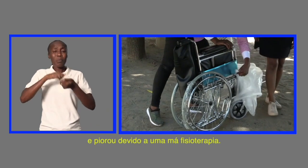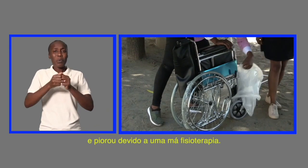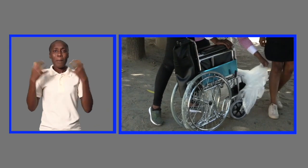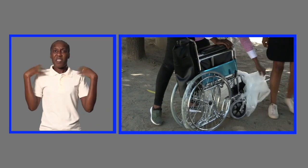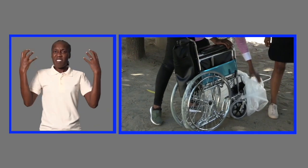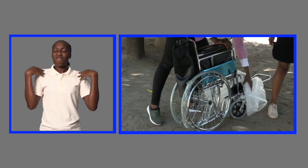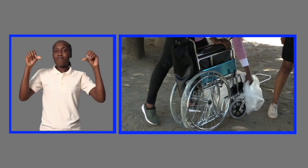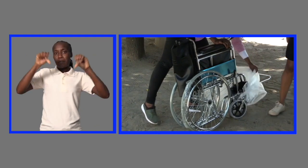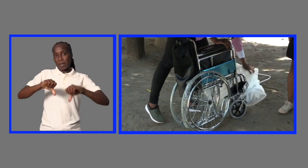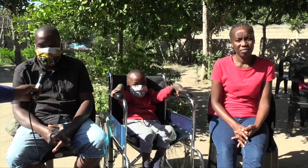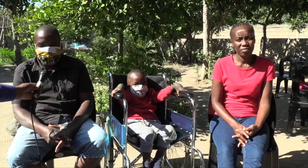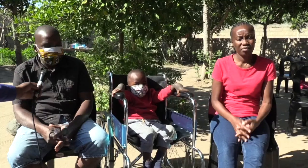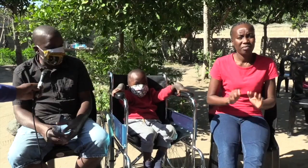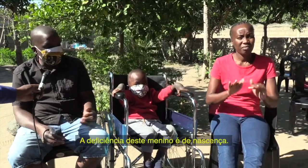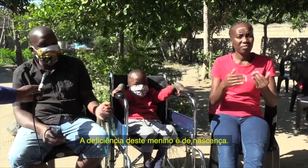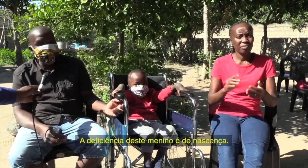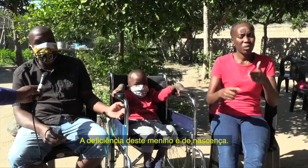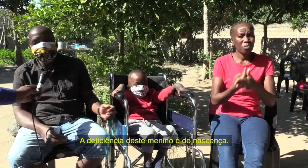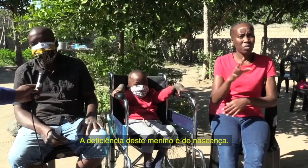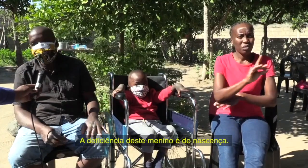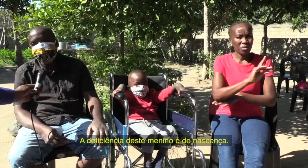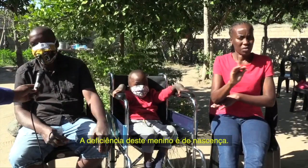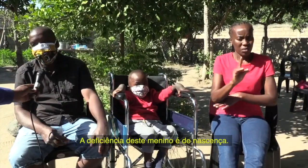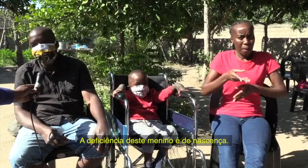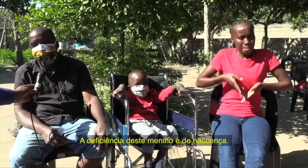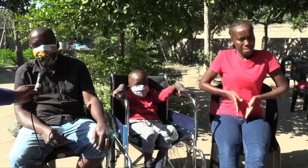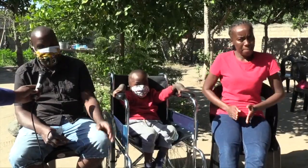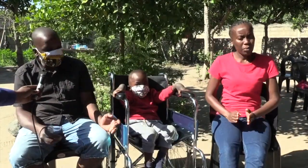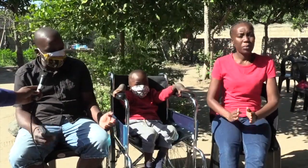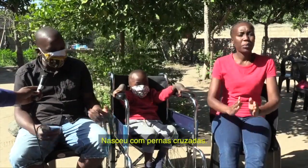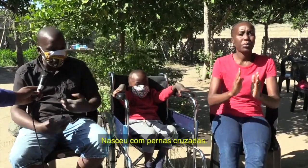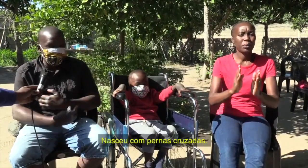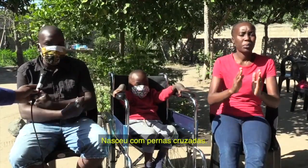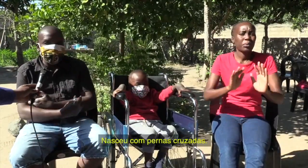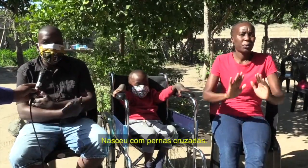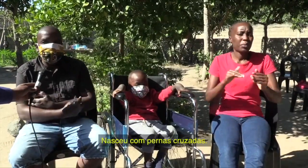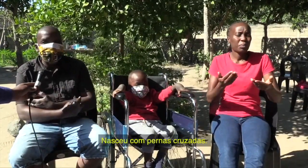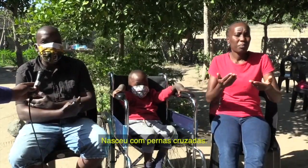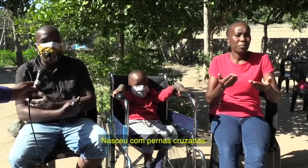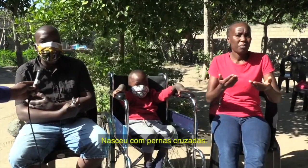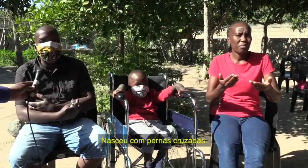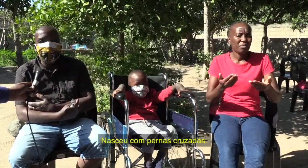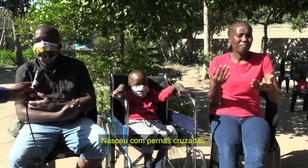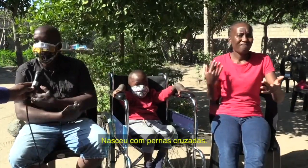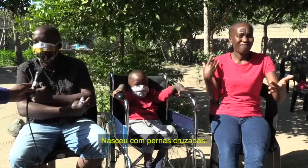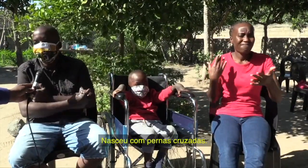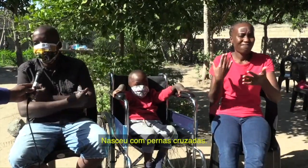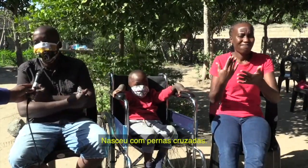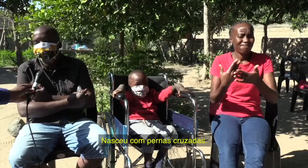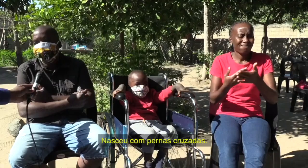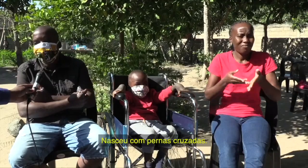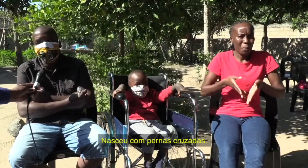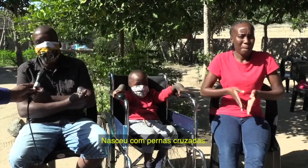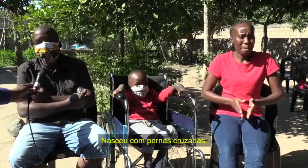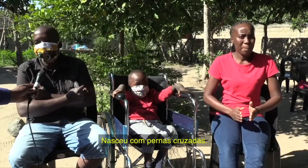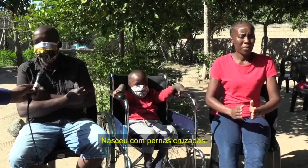má fisioterapia a deficiência deste menino é de nascença então quase teve o nascimento com